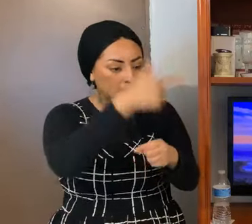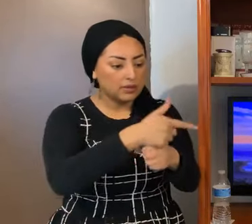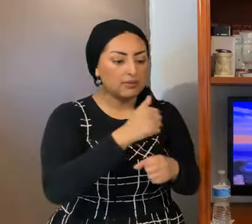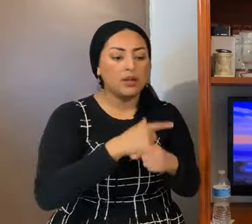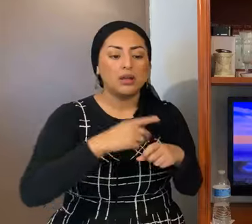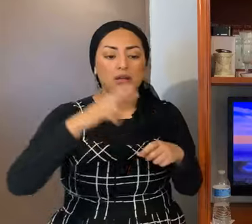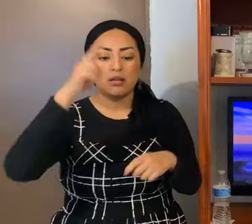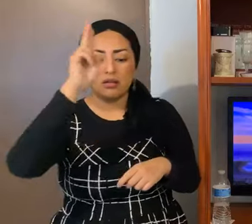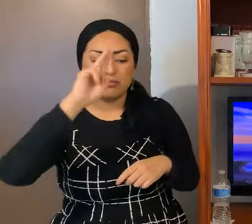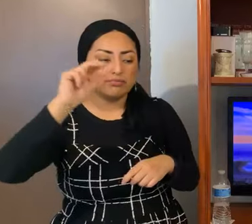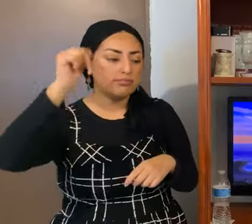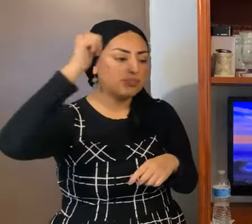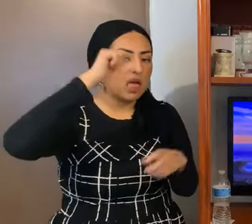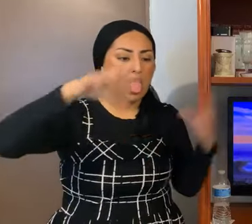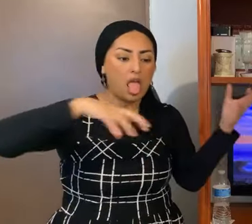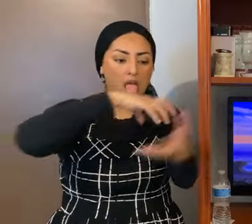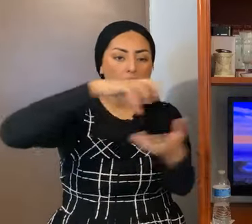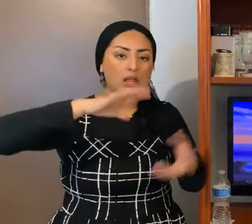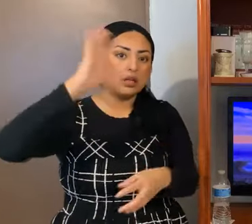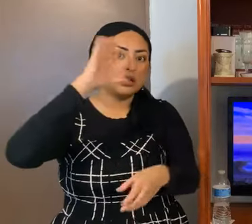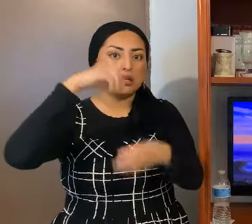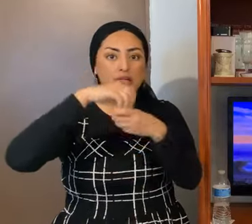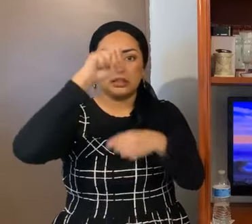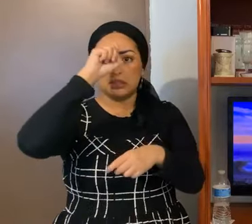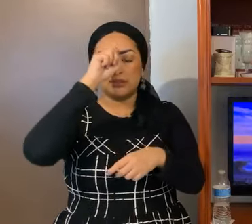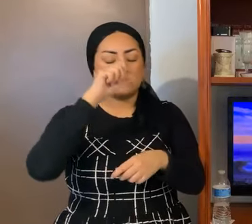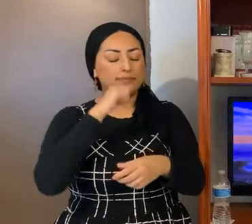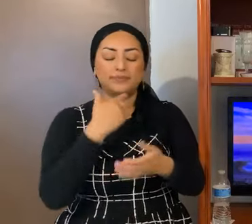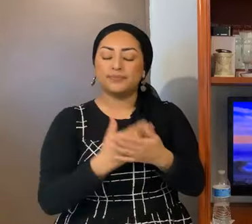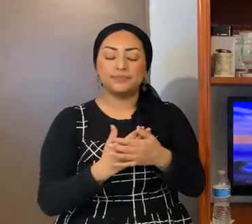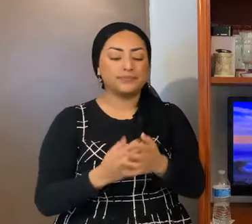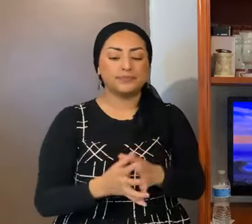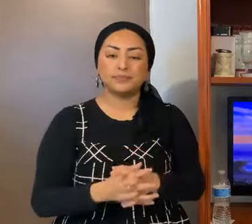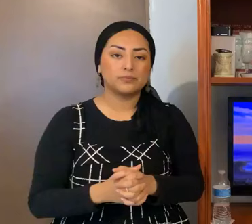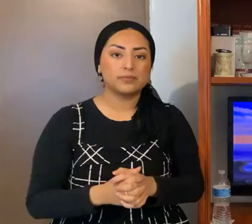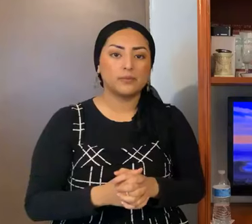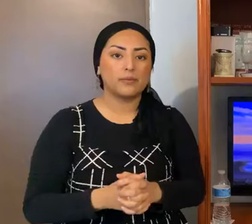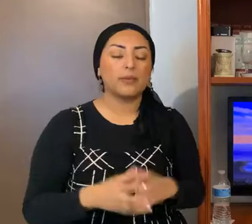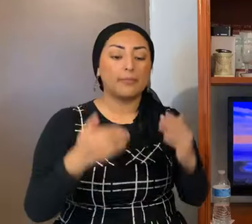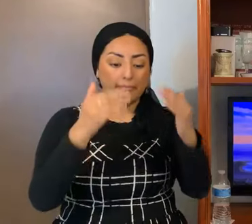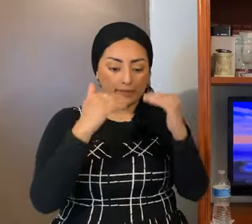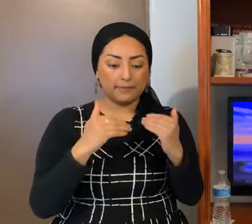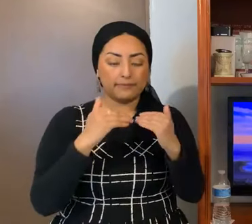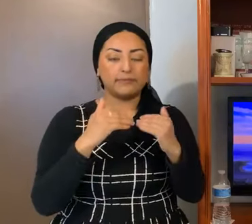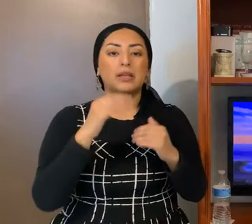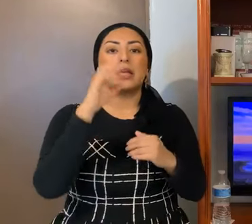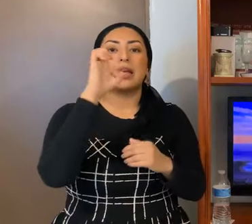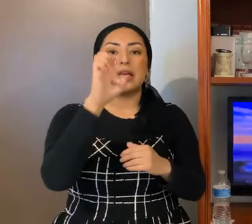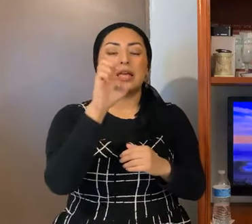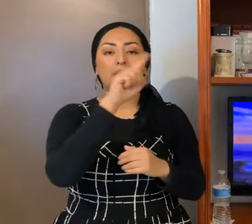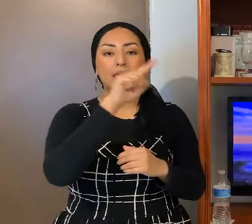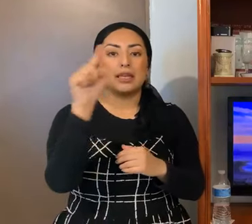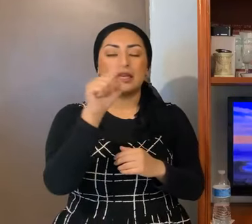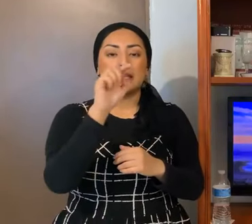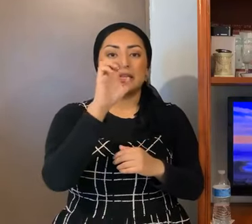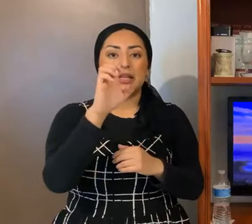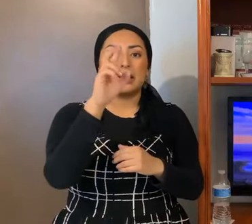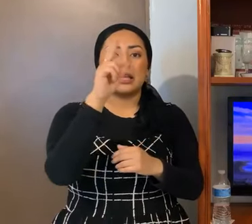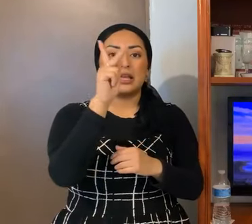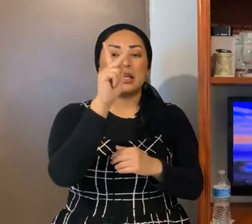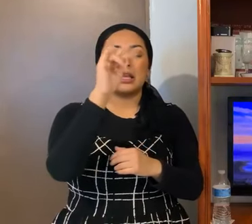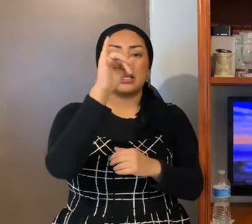sus tíos, etc. Era algo muy horrible. Ahora, vamos a Ezequiel 22. Vamos a